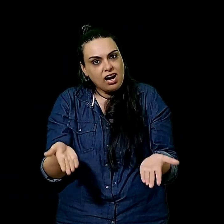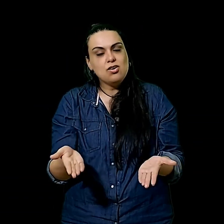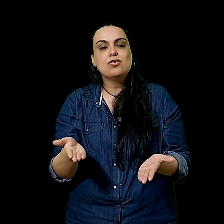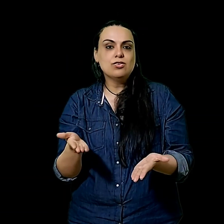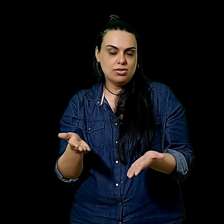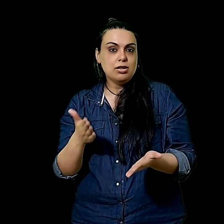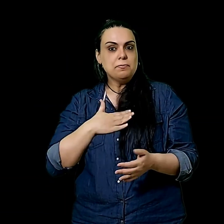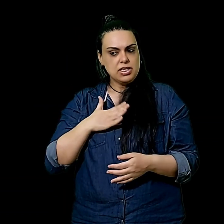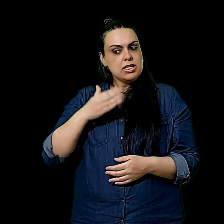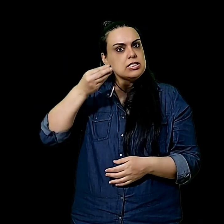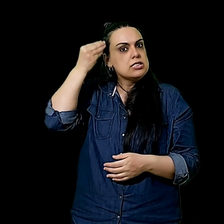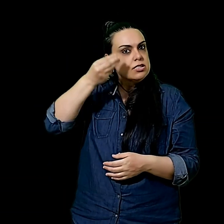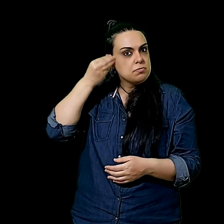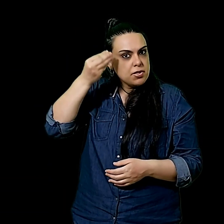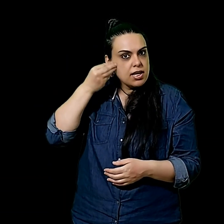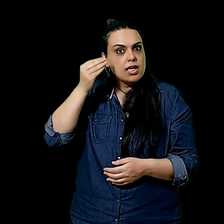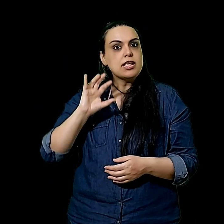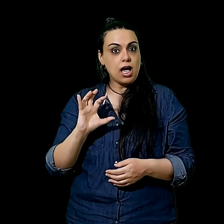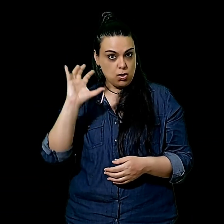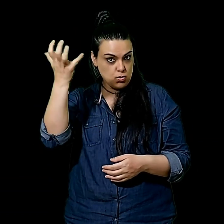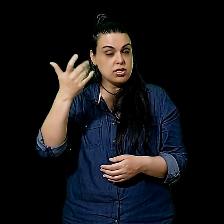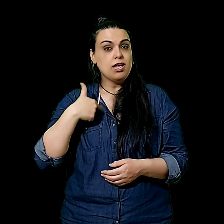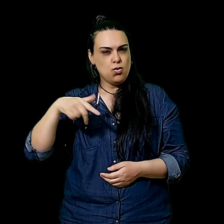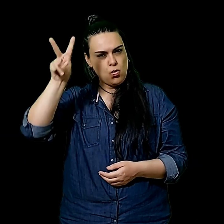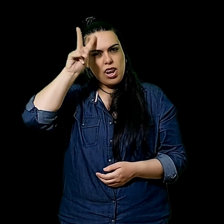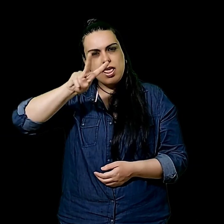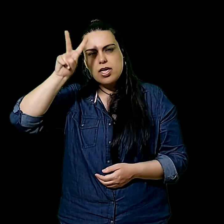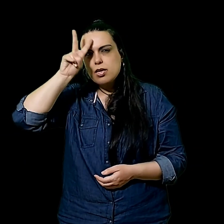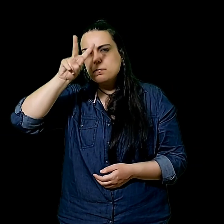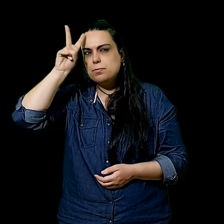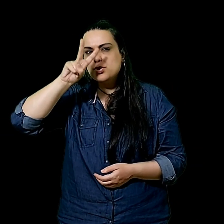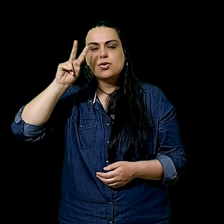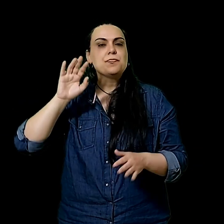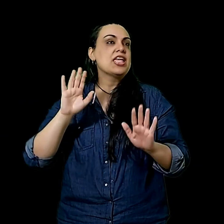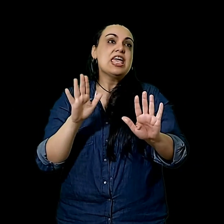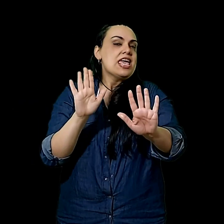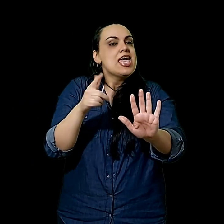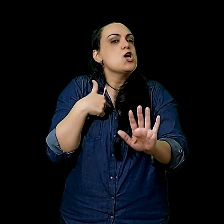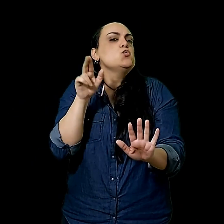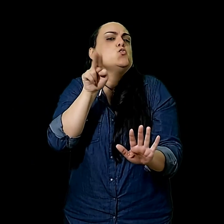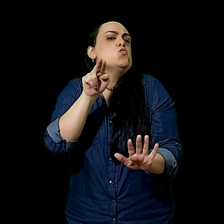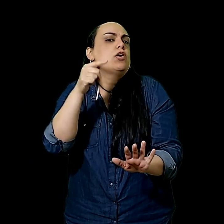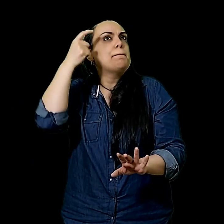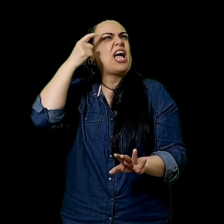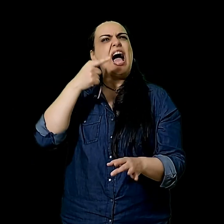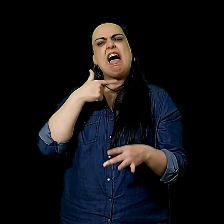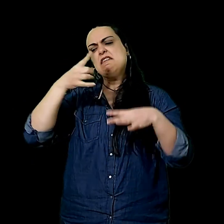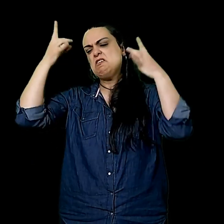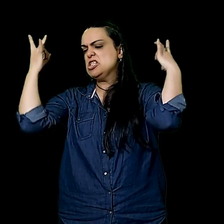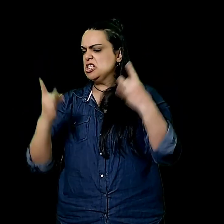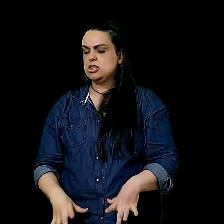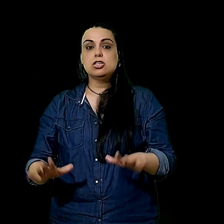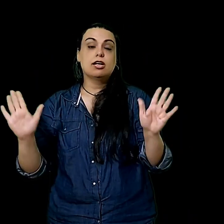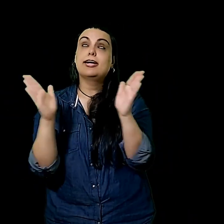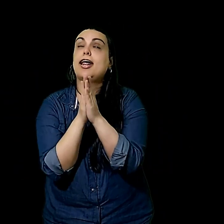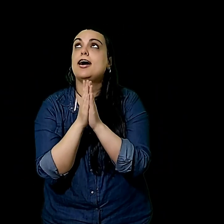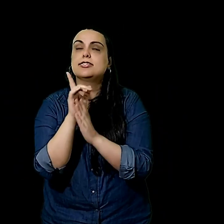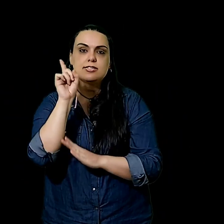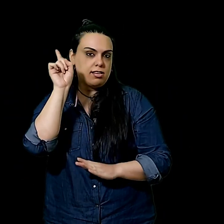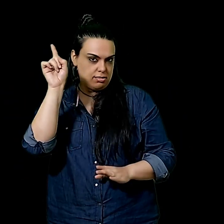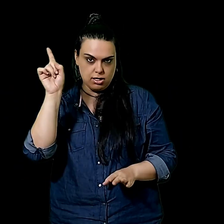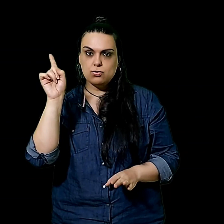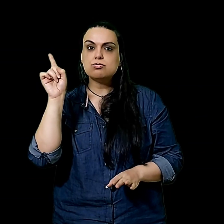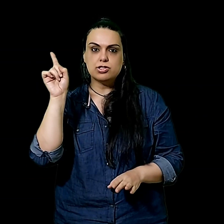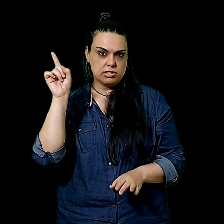isso que eu vivi, que eu experimentei na minha vida. Eu me lembro que teve eu nunca pensei em desistir. Eu nunca pensei, graças a